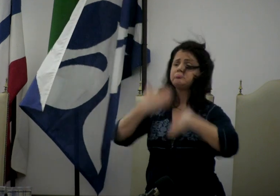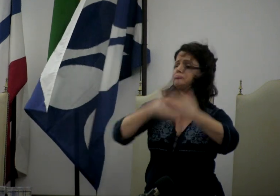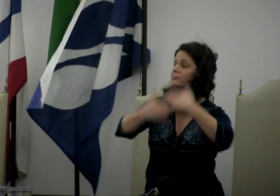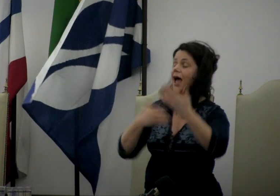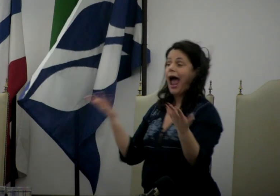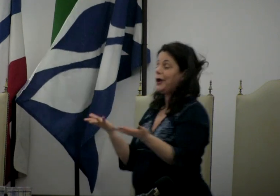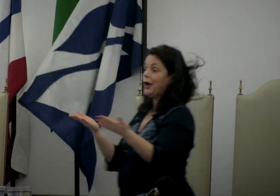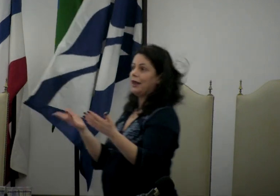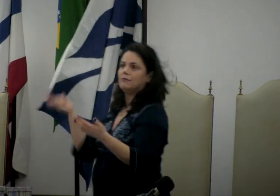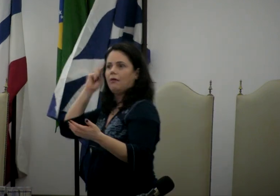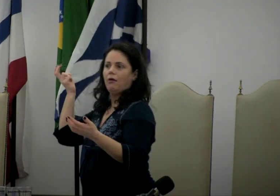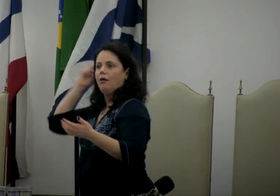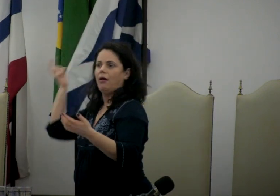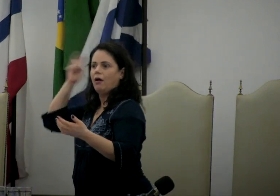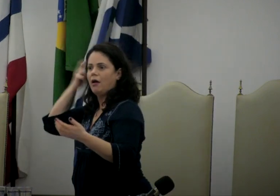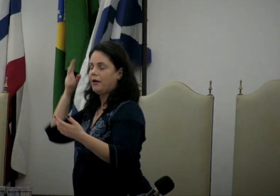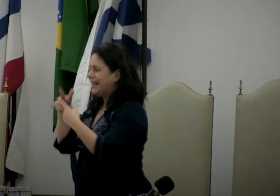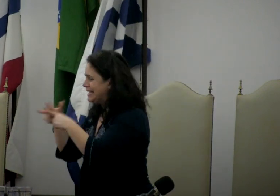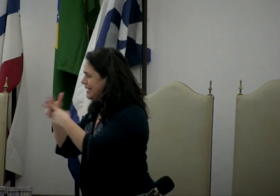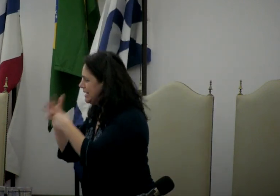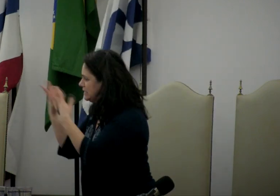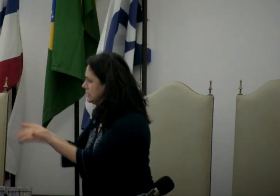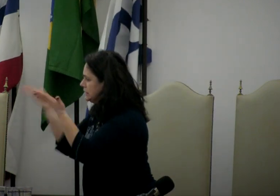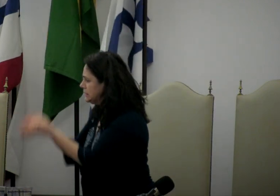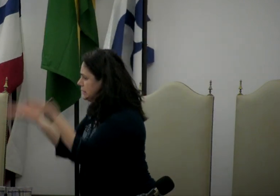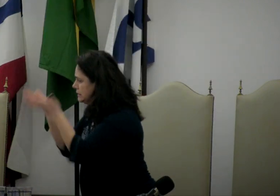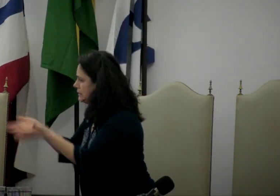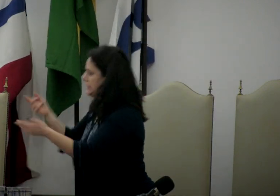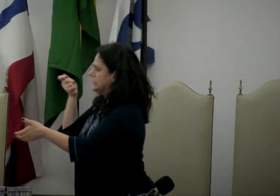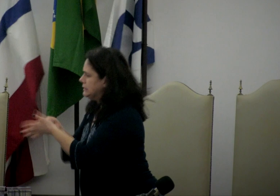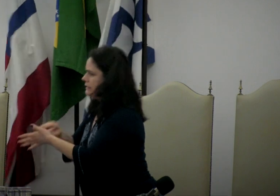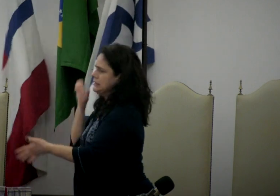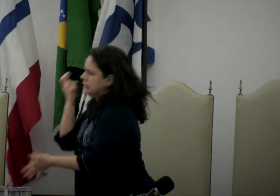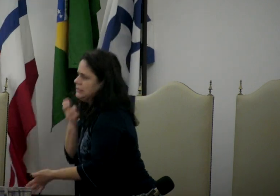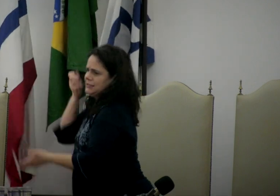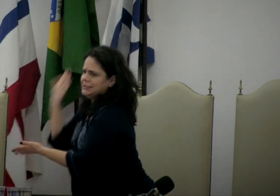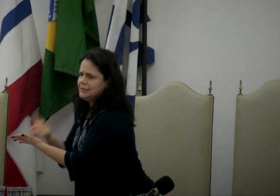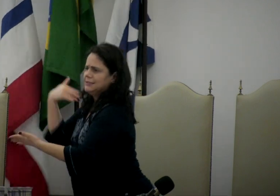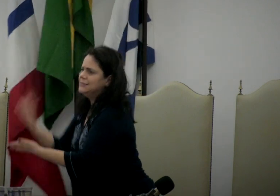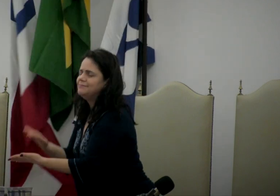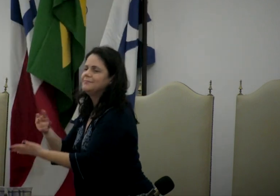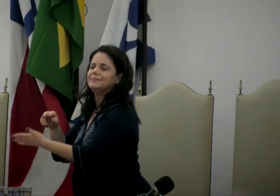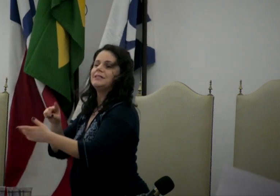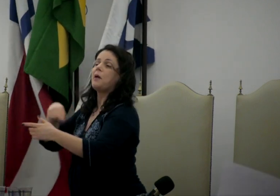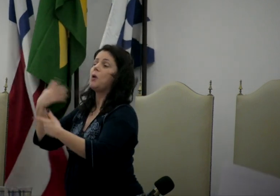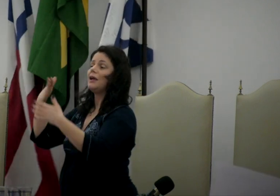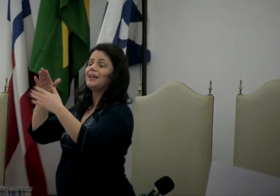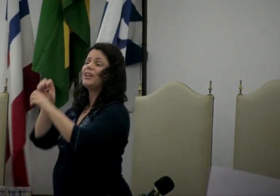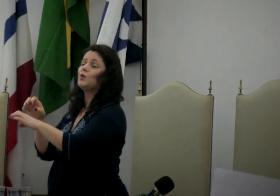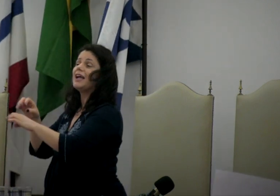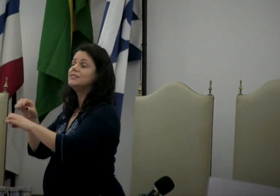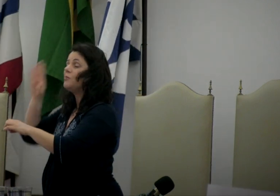Mas o surdo, ele consegue se desenvolver através das línguas de sinais e ele estava crescendo com essa questão. Porém, agora nós temos